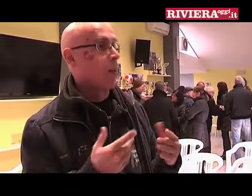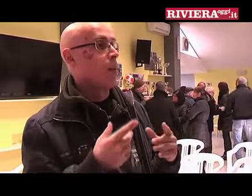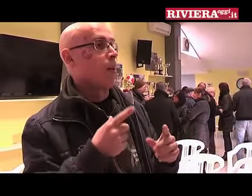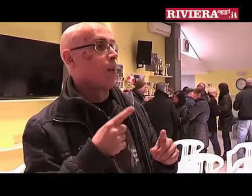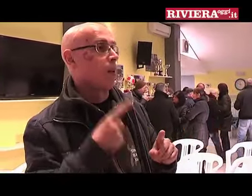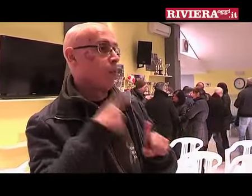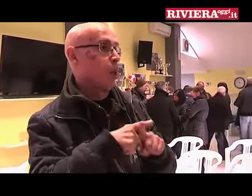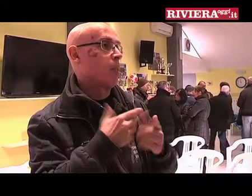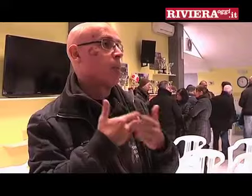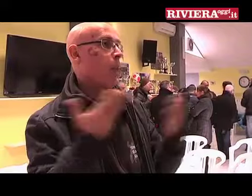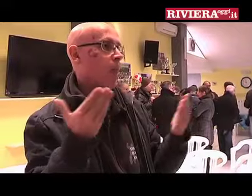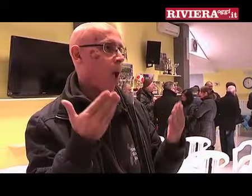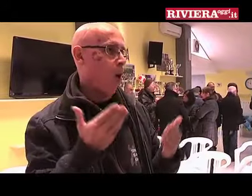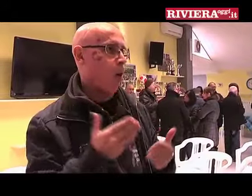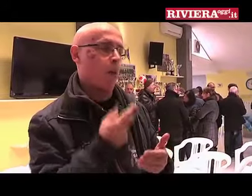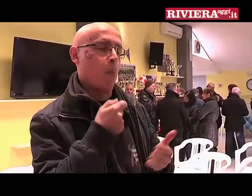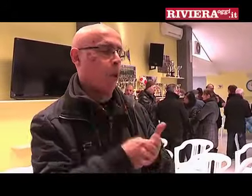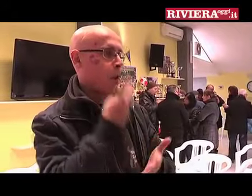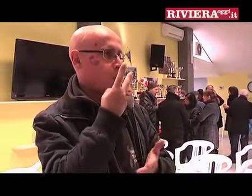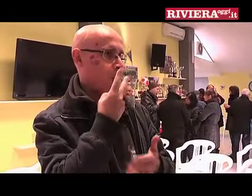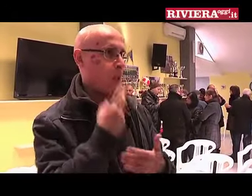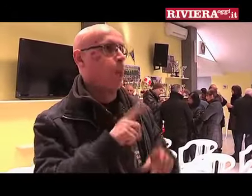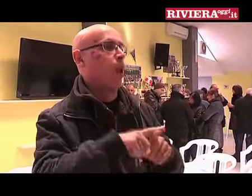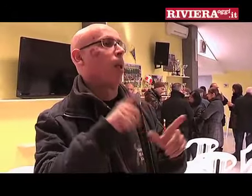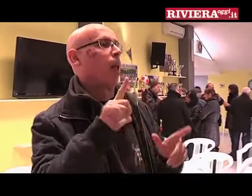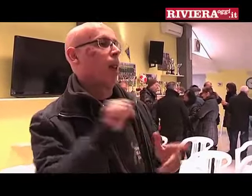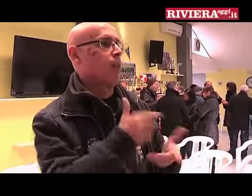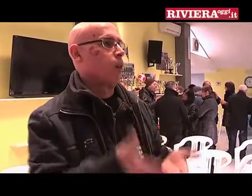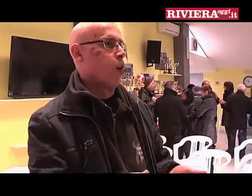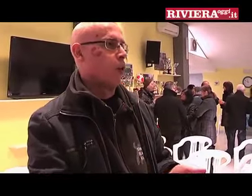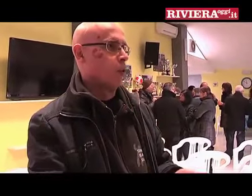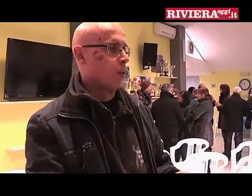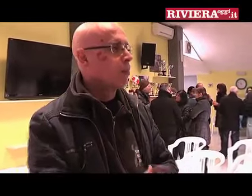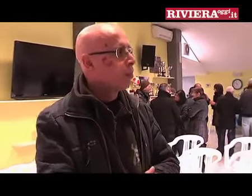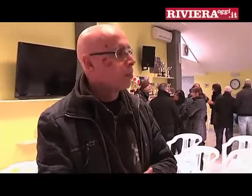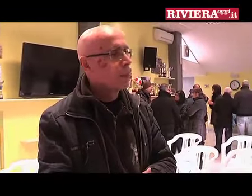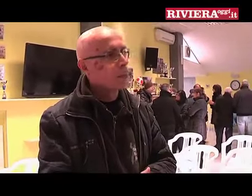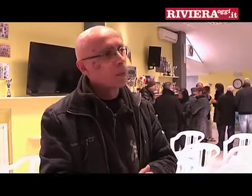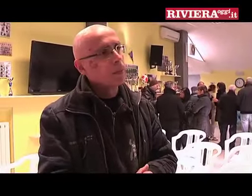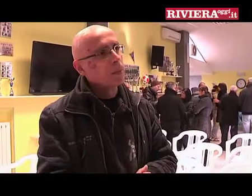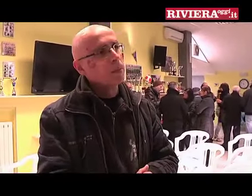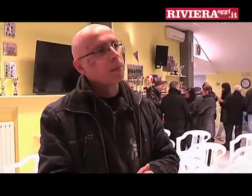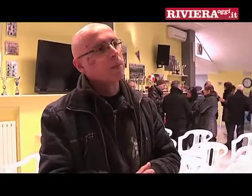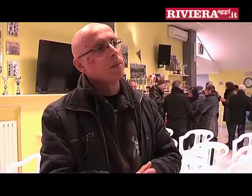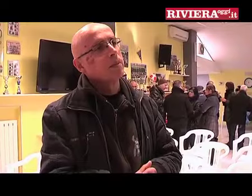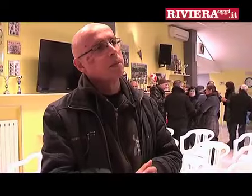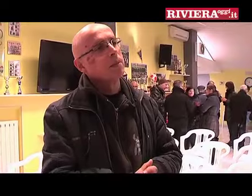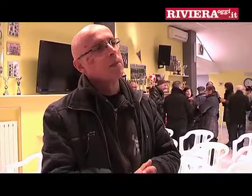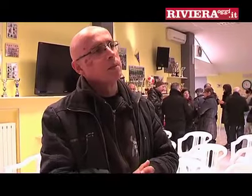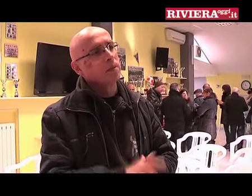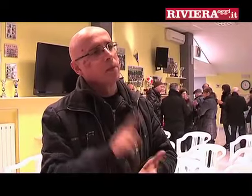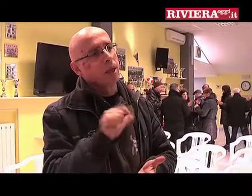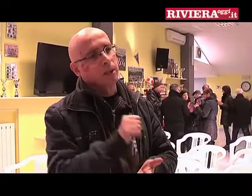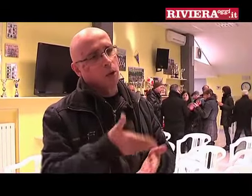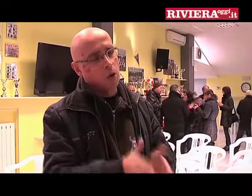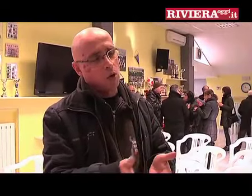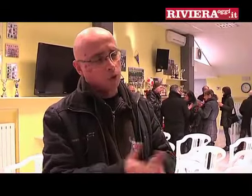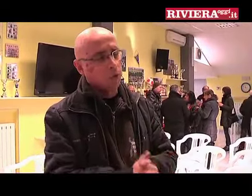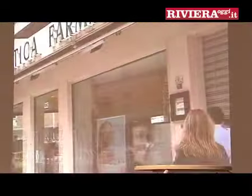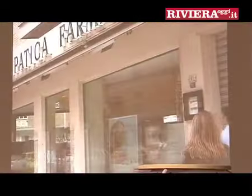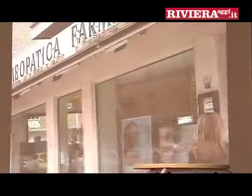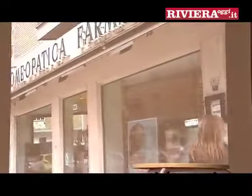che svolge attività a 360 gradi. Le due attività principali sono l